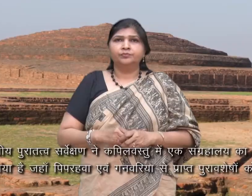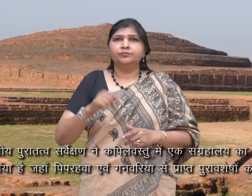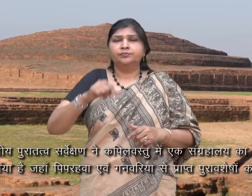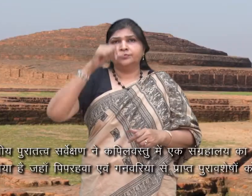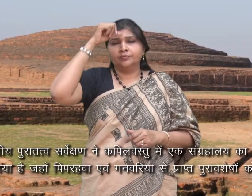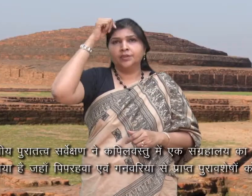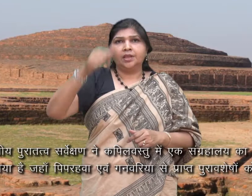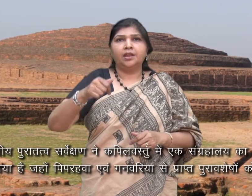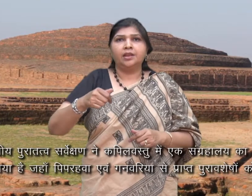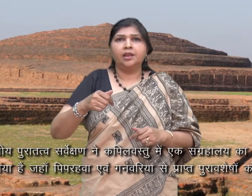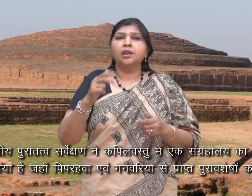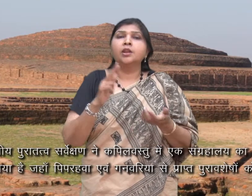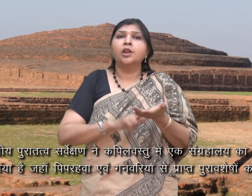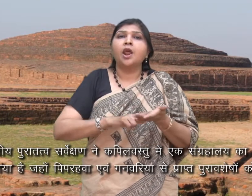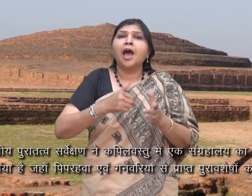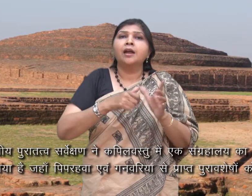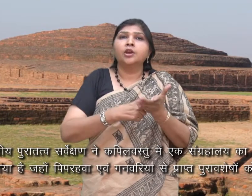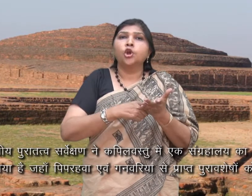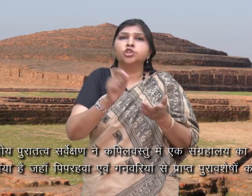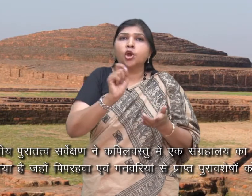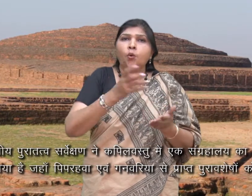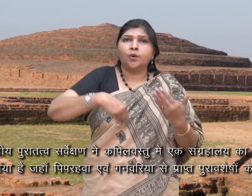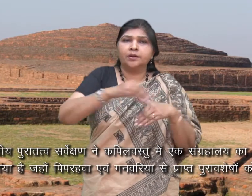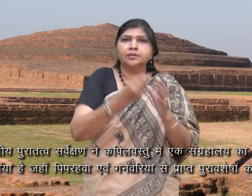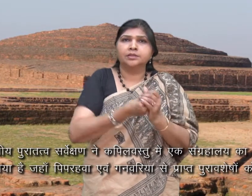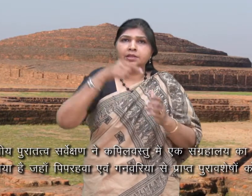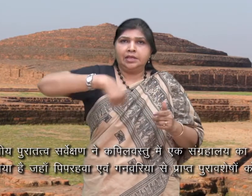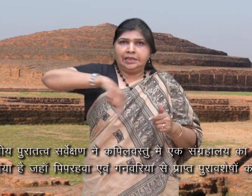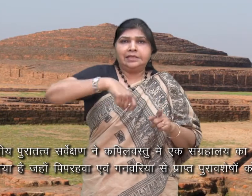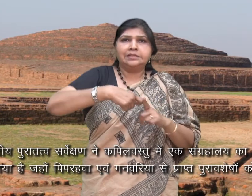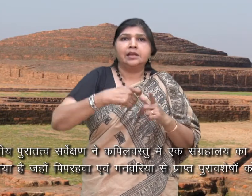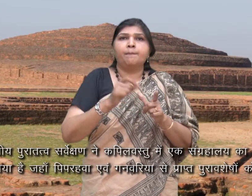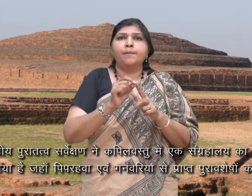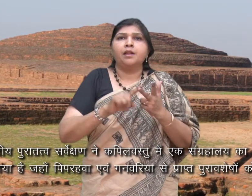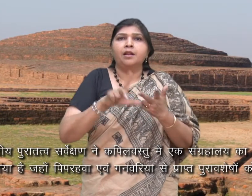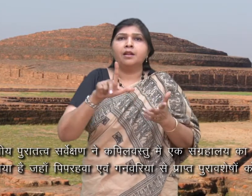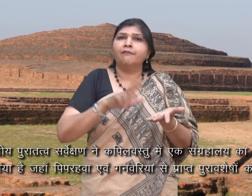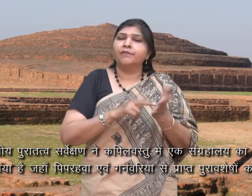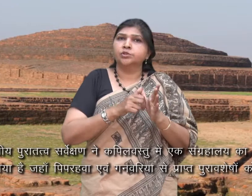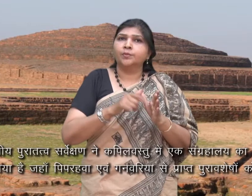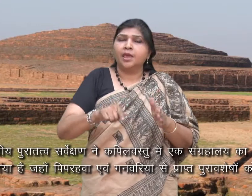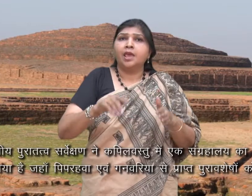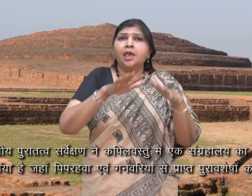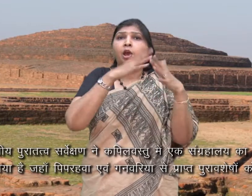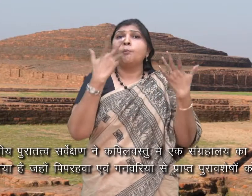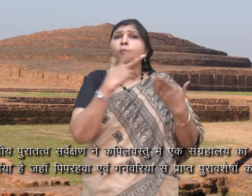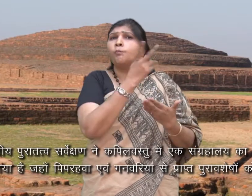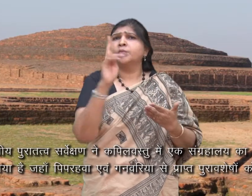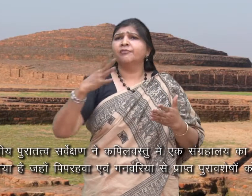भारतीय पुरातत्व सर्वेक्षण ने कपिलवस्तु में एक संग्रहालय का निर्माण करवाया है,